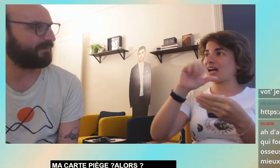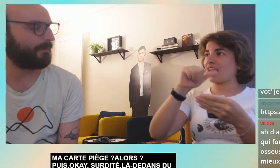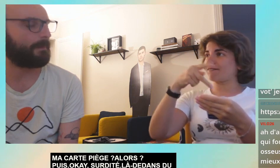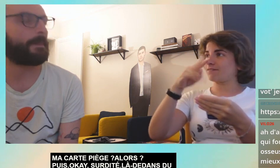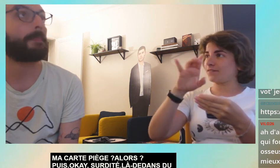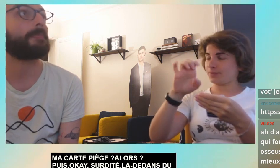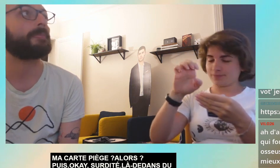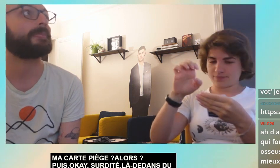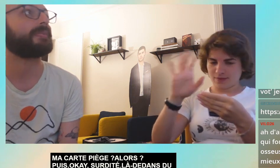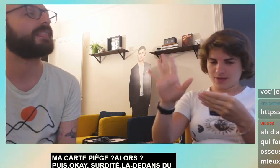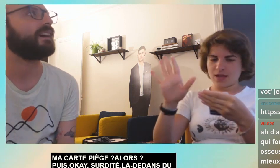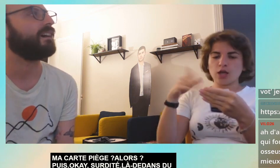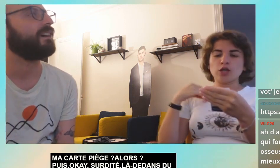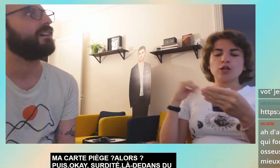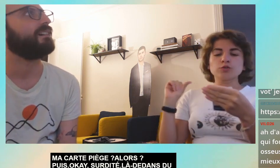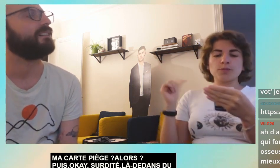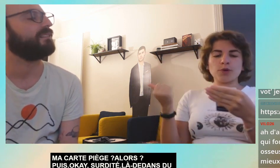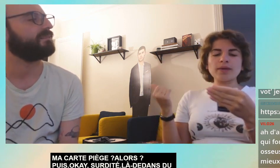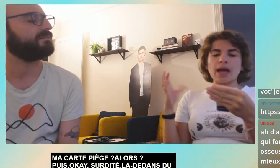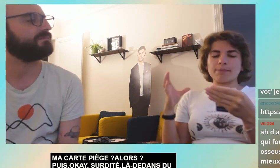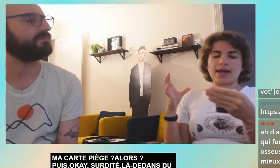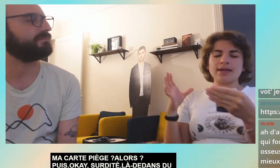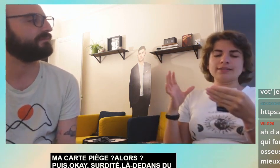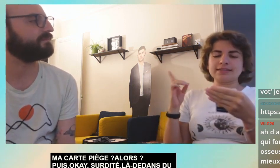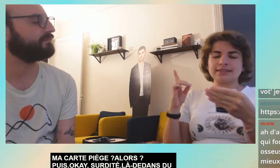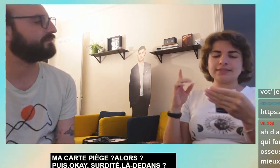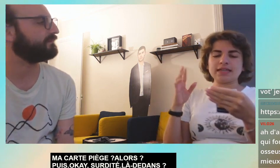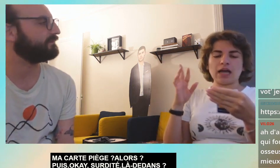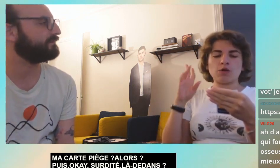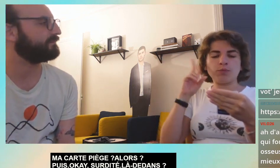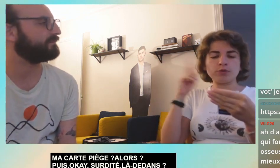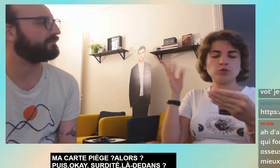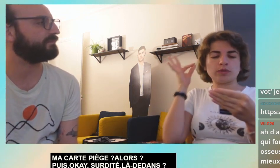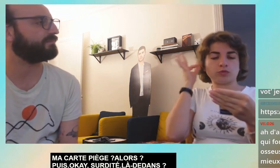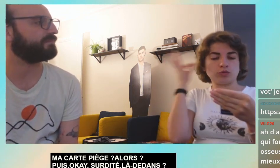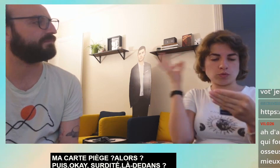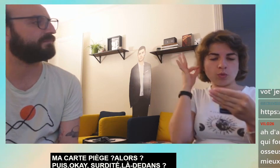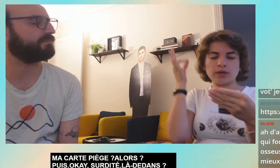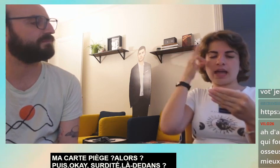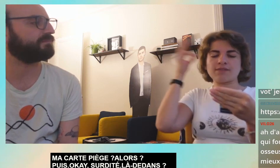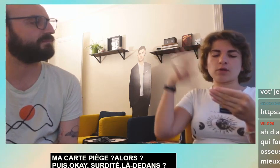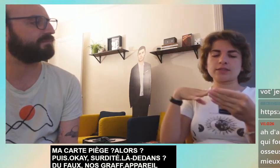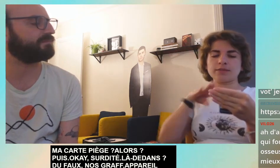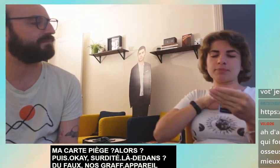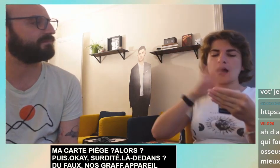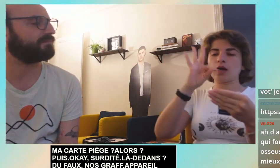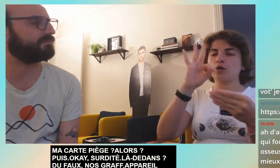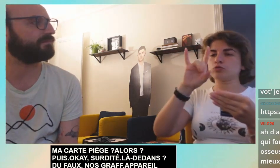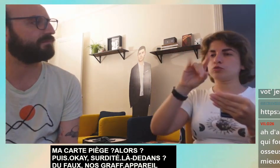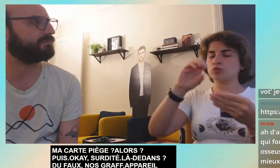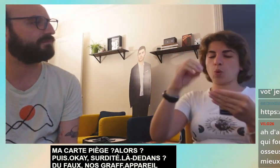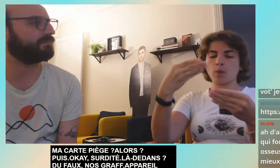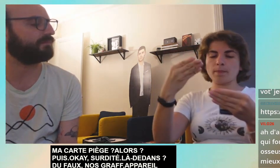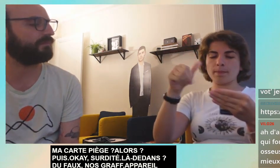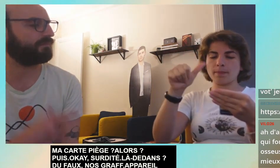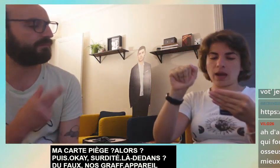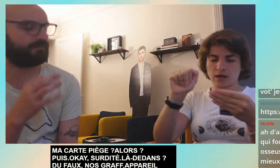phonographe. Ce premier appareil destiné à reproduire du son est inventé par Thomas